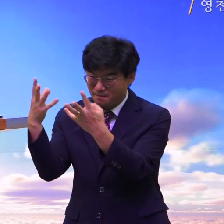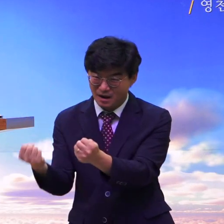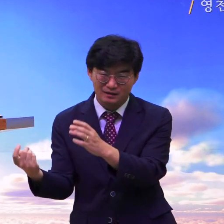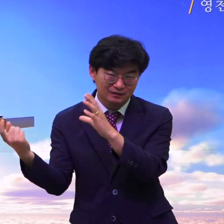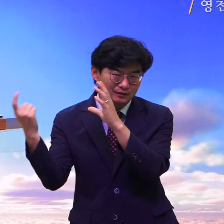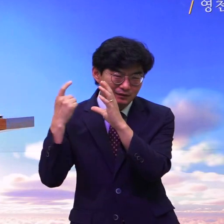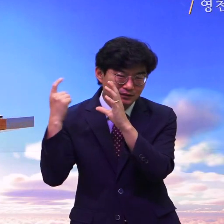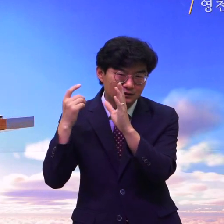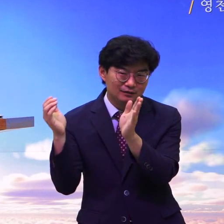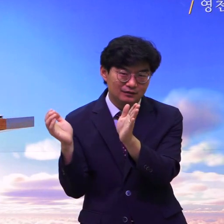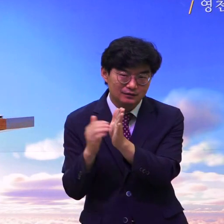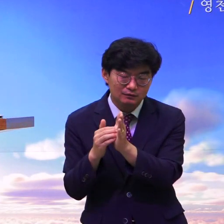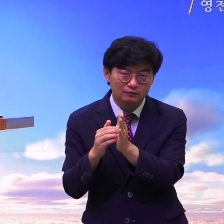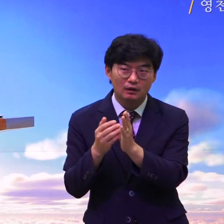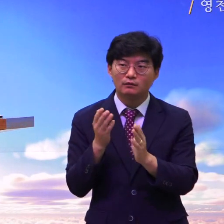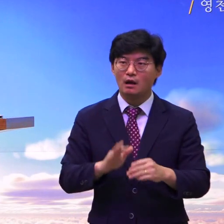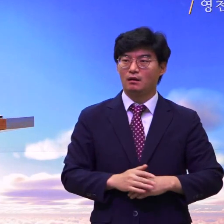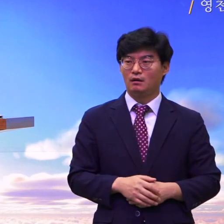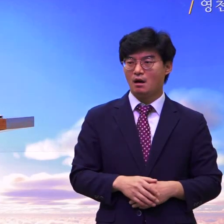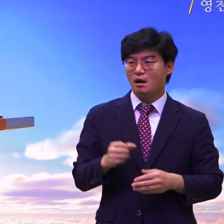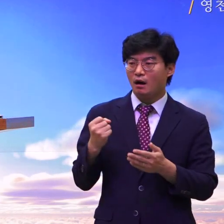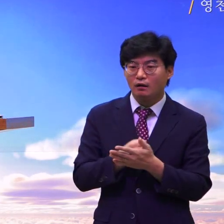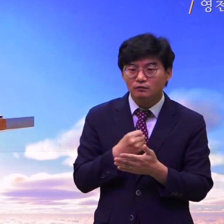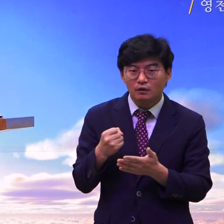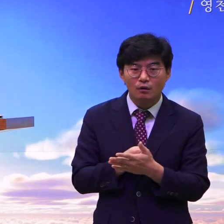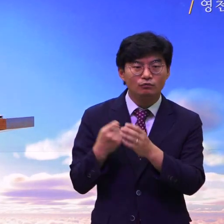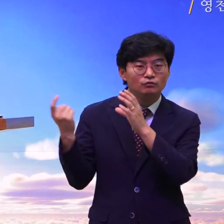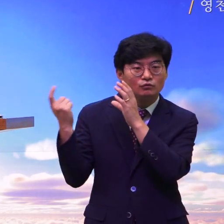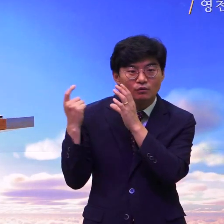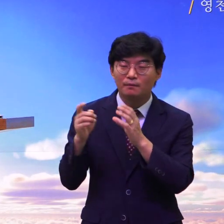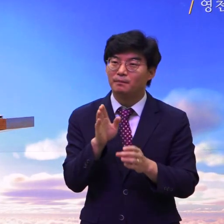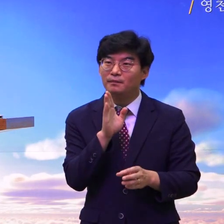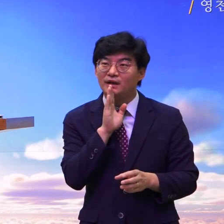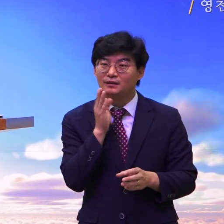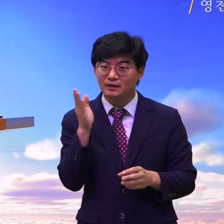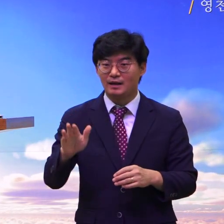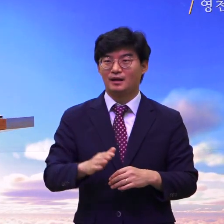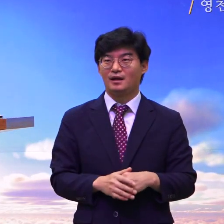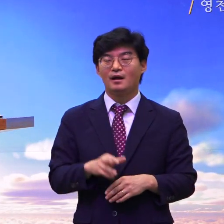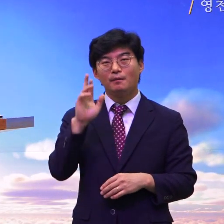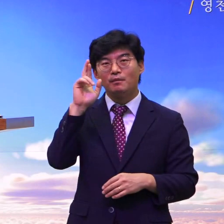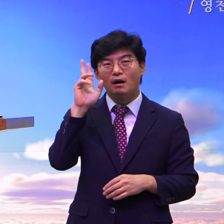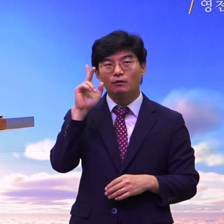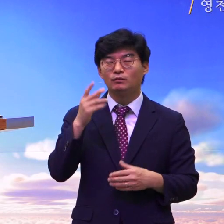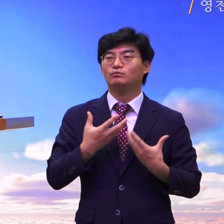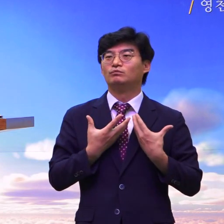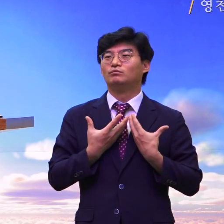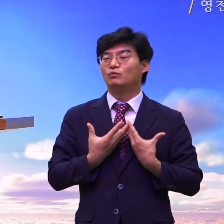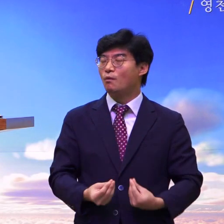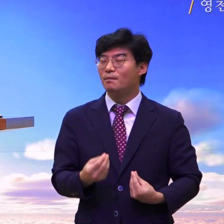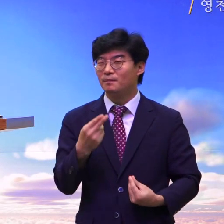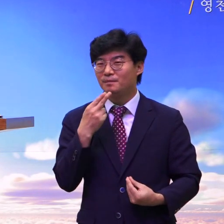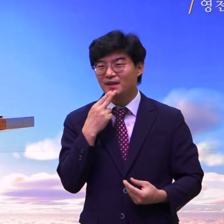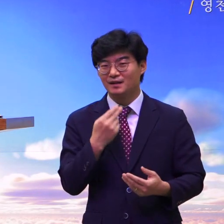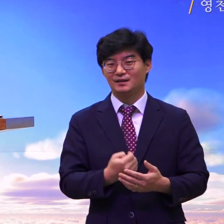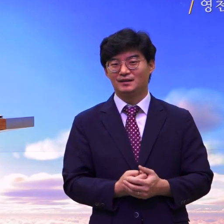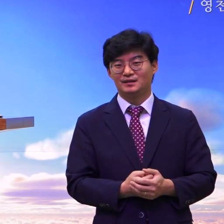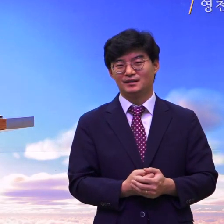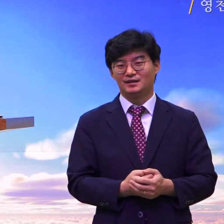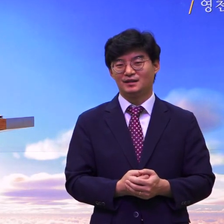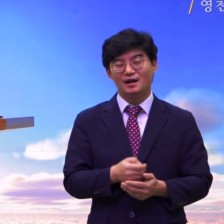세웠는데 이 안타까운 소식을 듣고서 바울은 낙심하지 않았다는 것입니다.